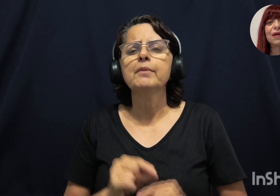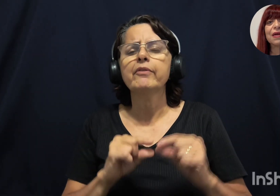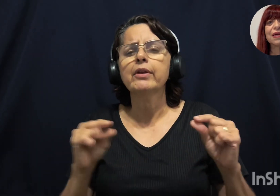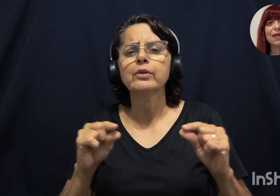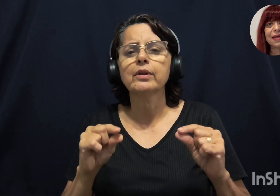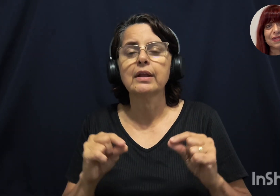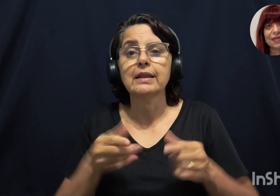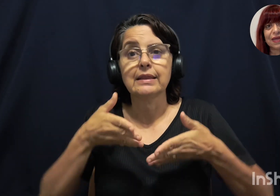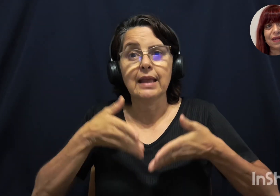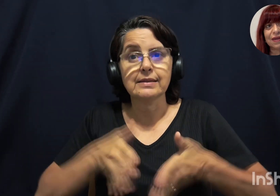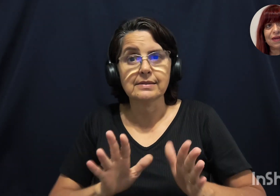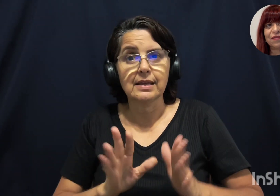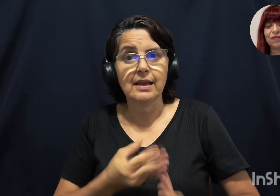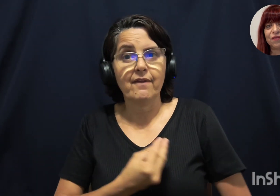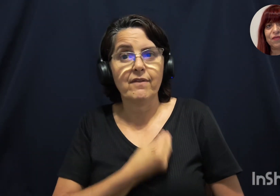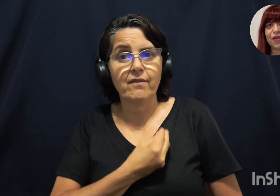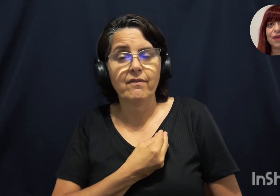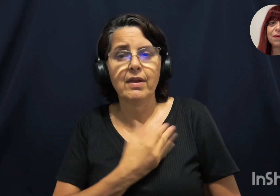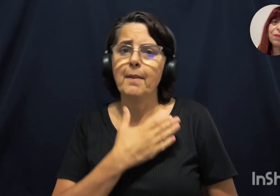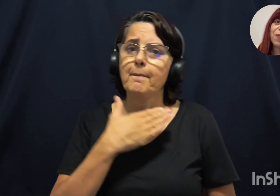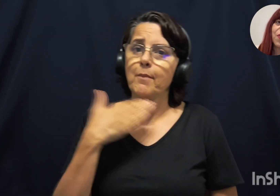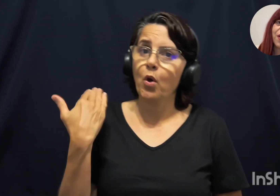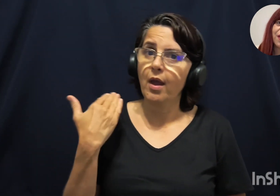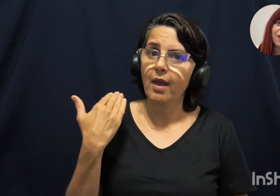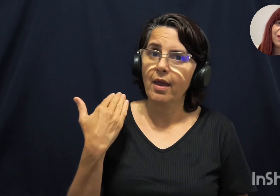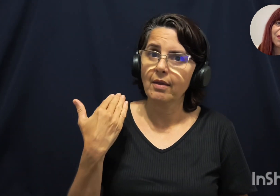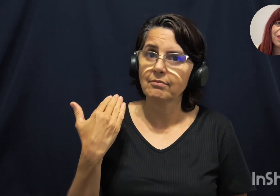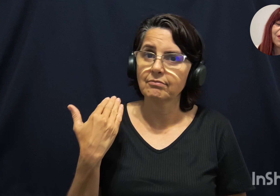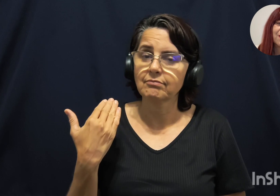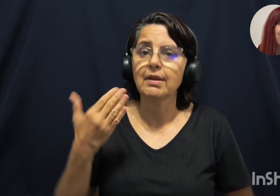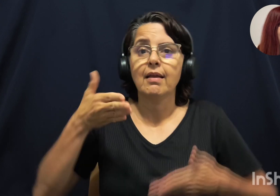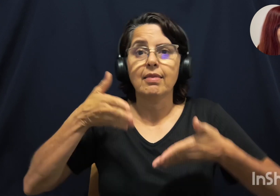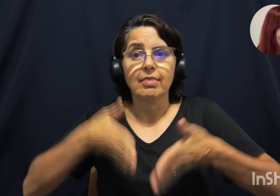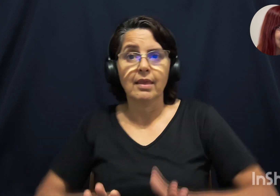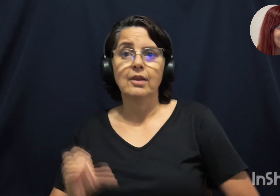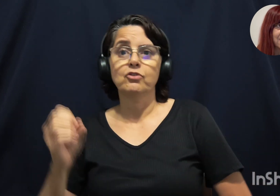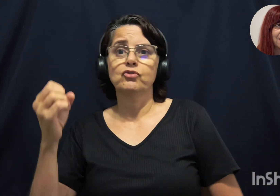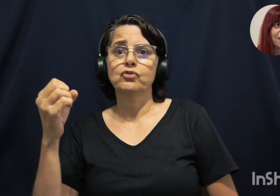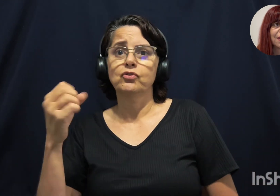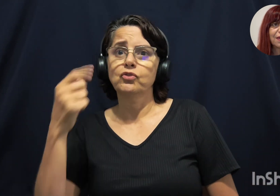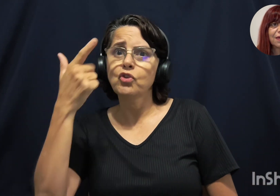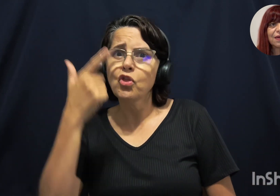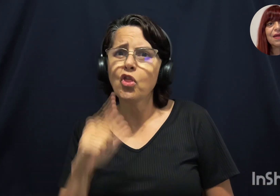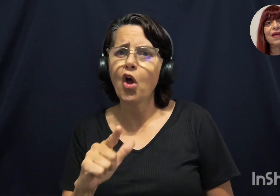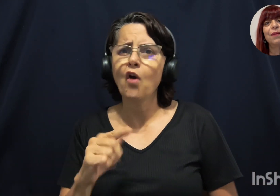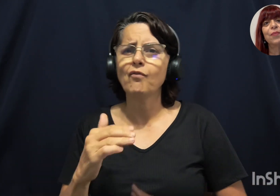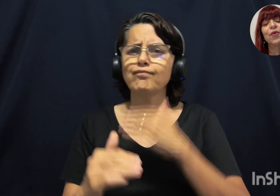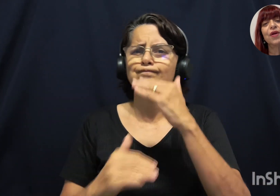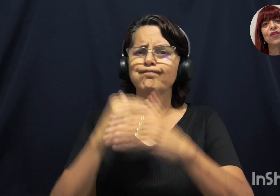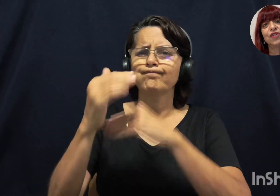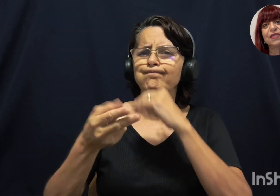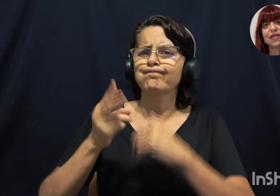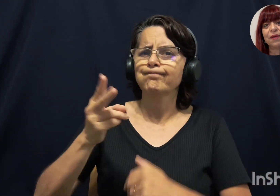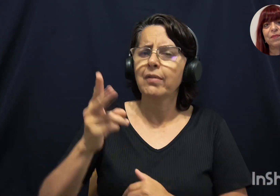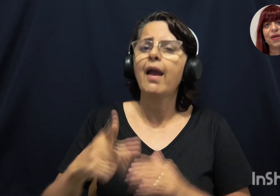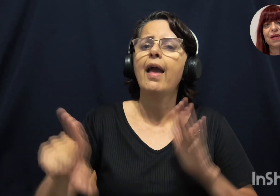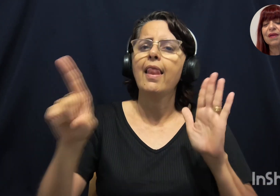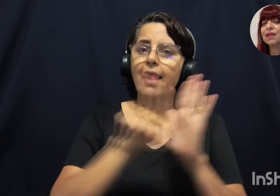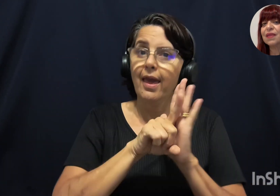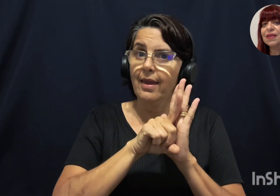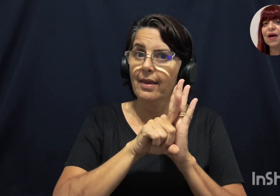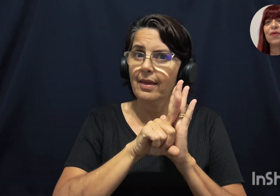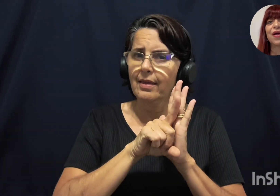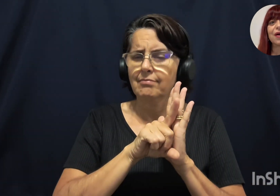espírita: nascer, viver, morrer, renascer ainda e progredir